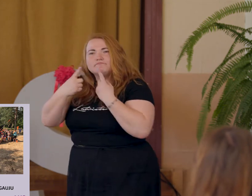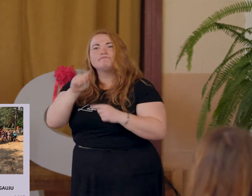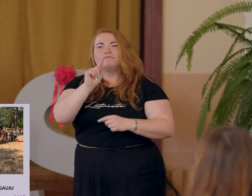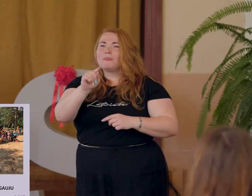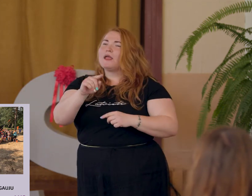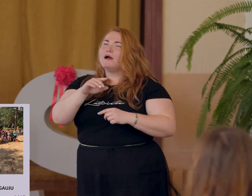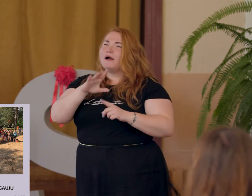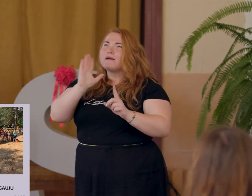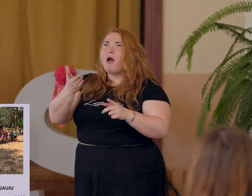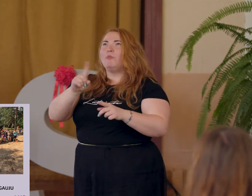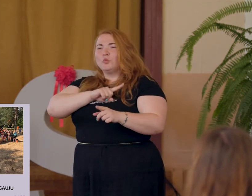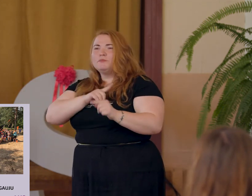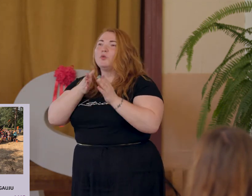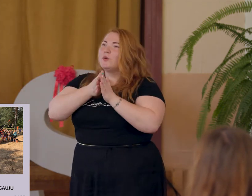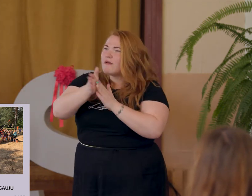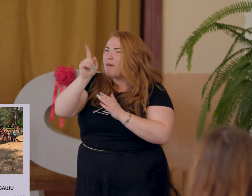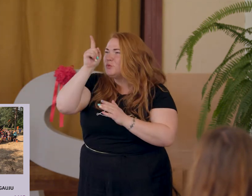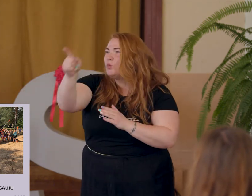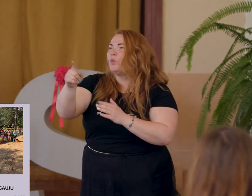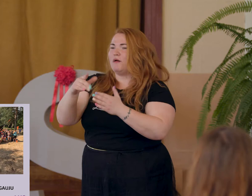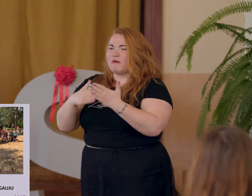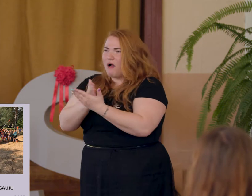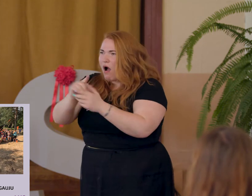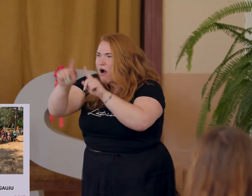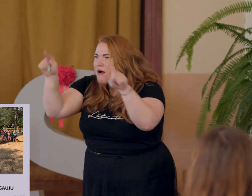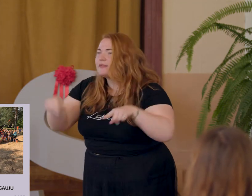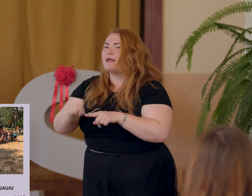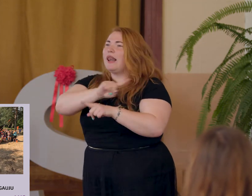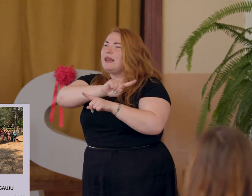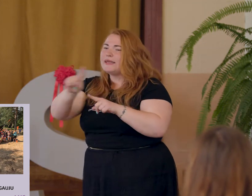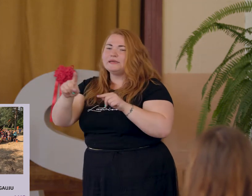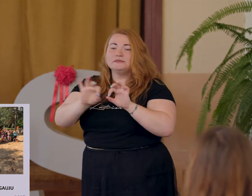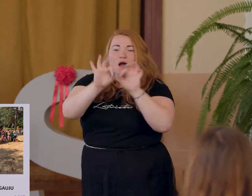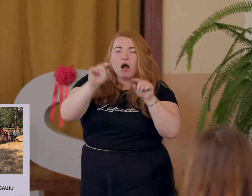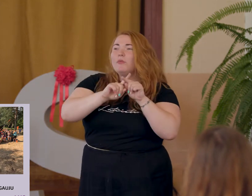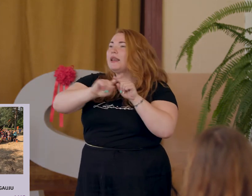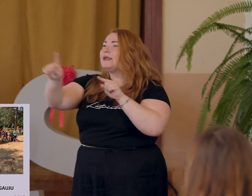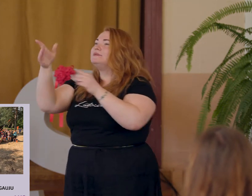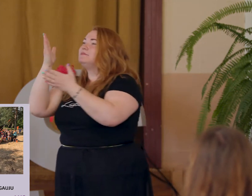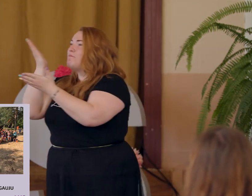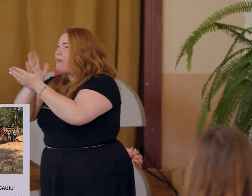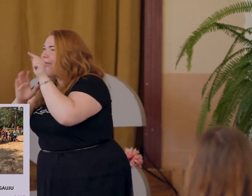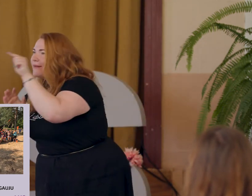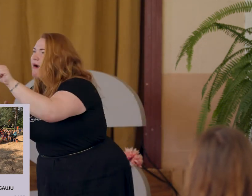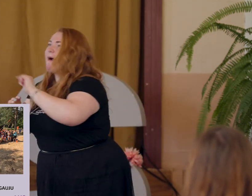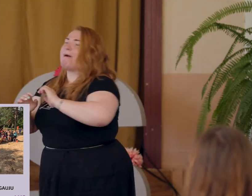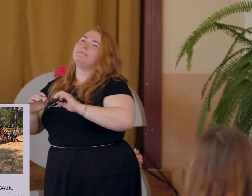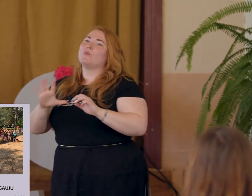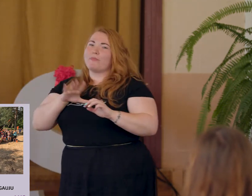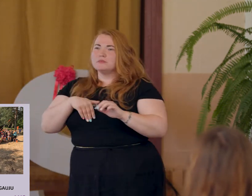detalizētu sagatavojam, izrunājam, kas ir uzmanīgi, kā jākuģo, jālaivo, kartes izskatījām, kāds